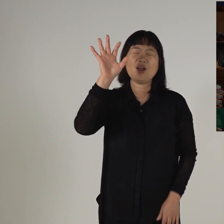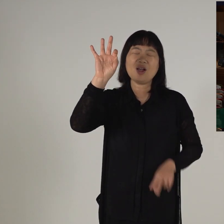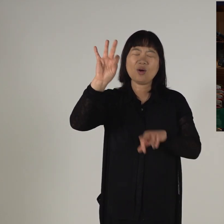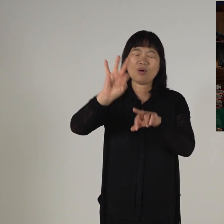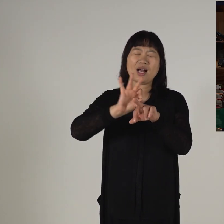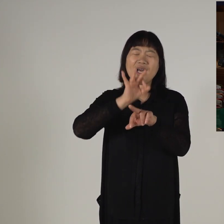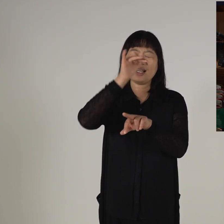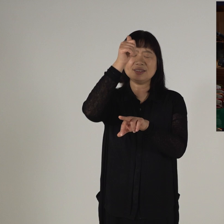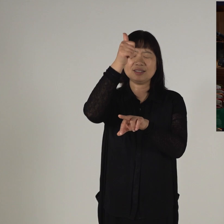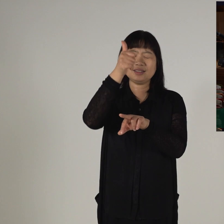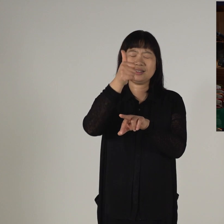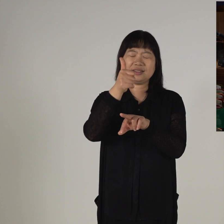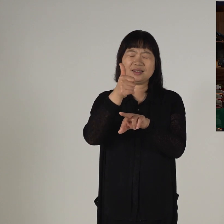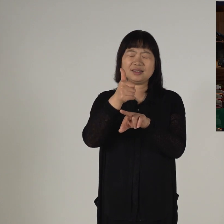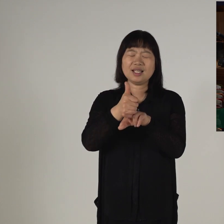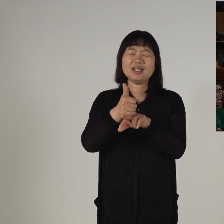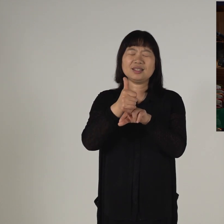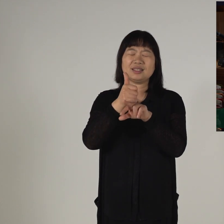영광의